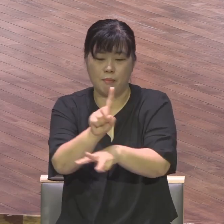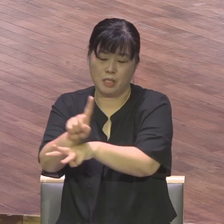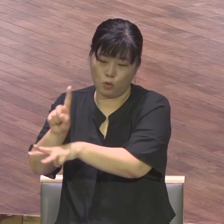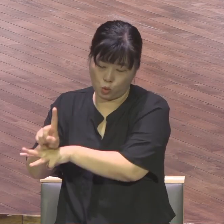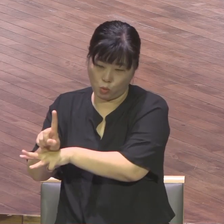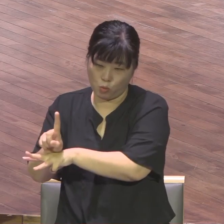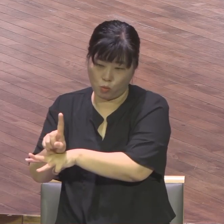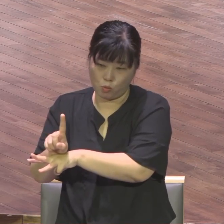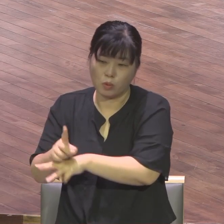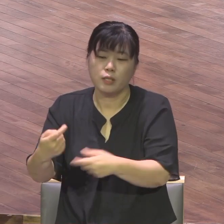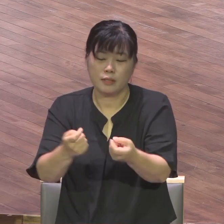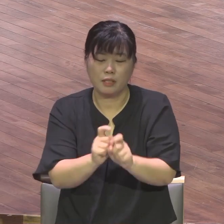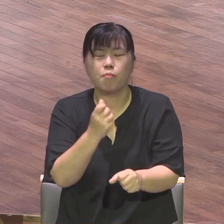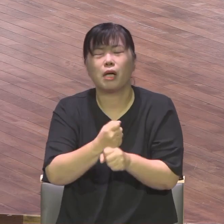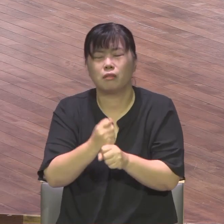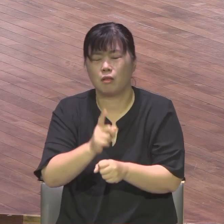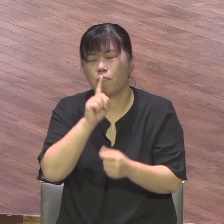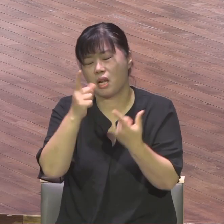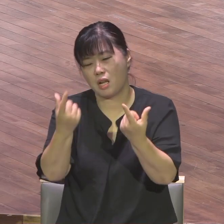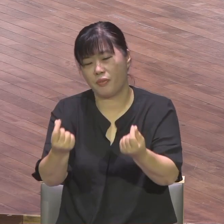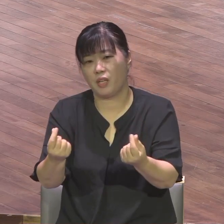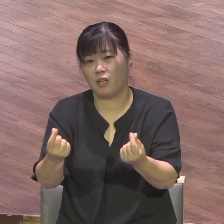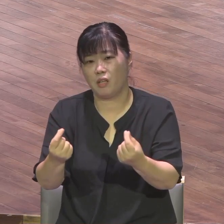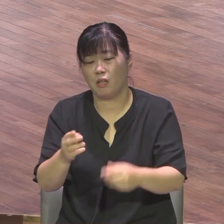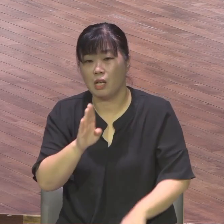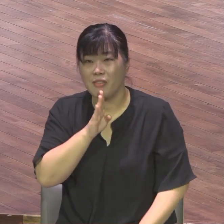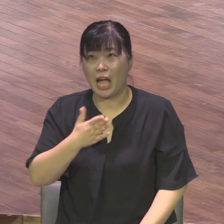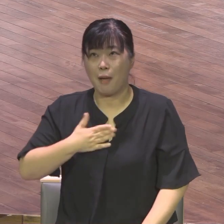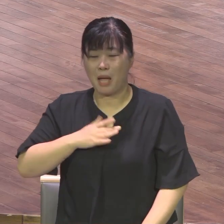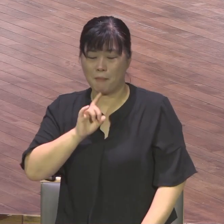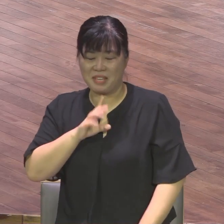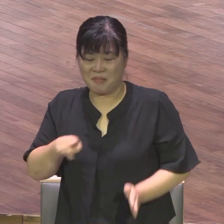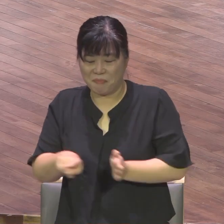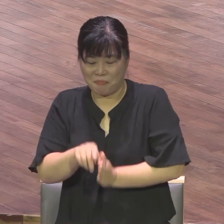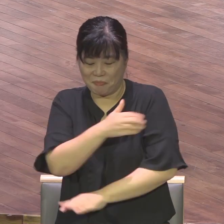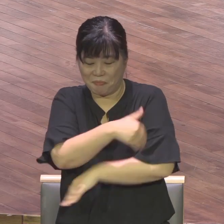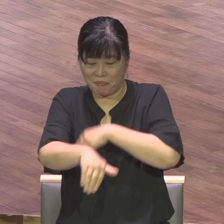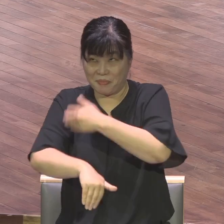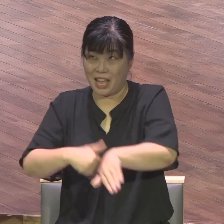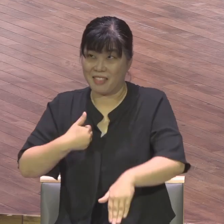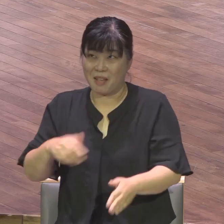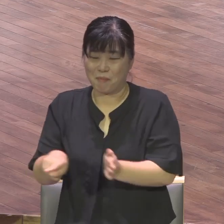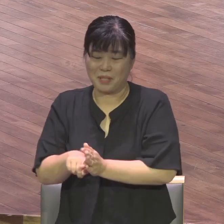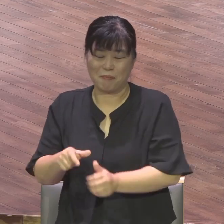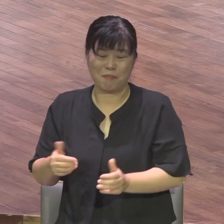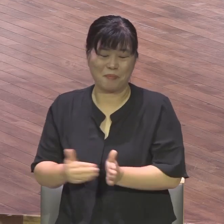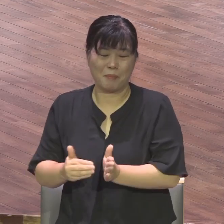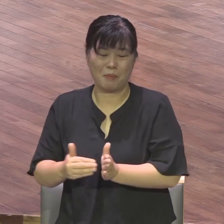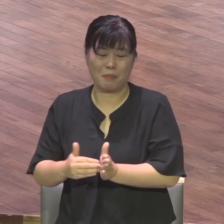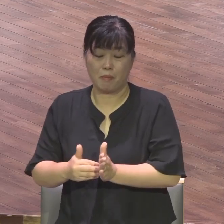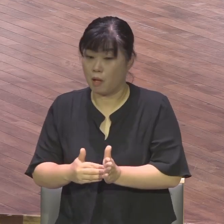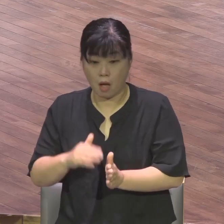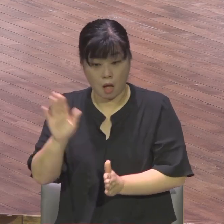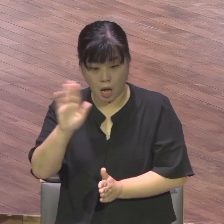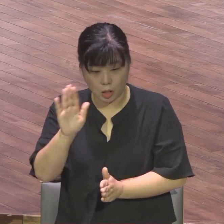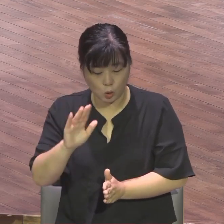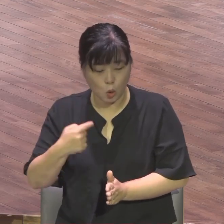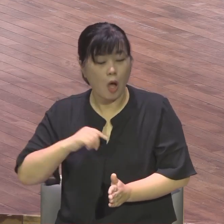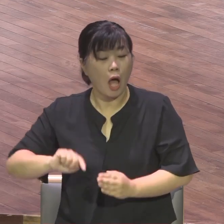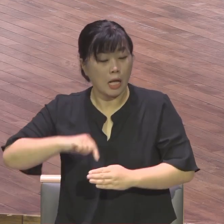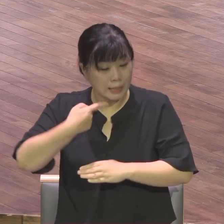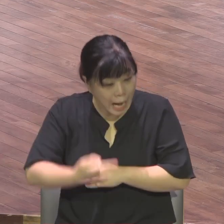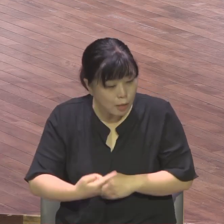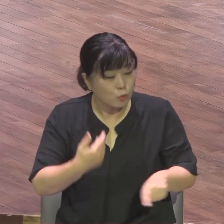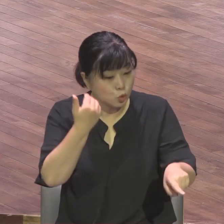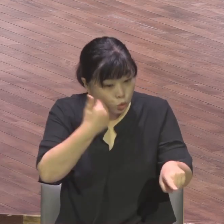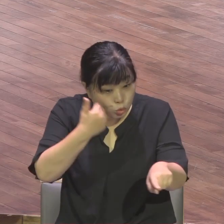예수 그리스도를 통해서 구원이 정말 나의 운명을 바꿨다고 하면 그